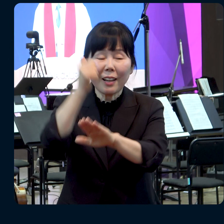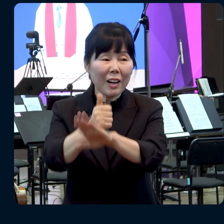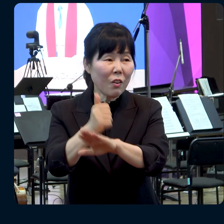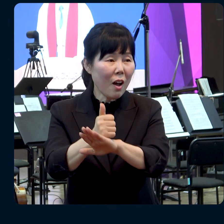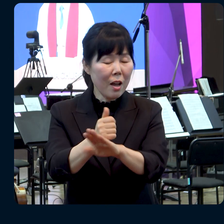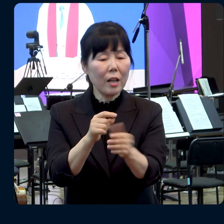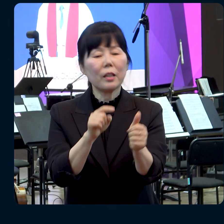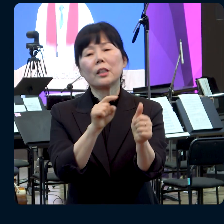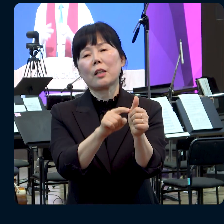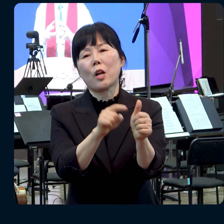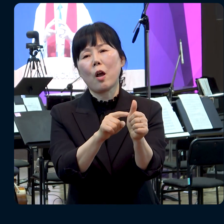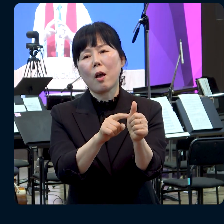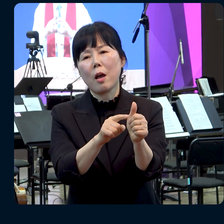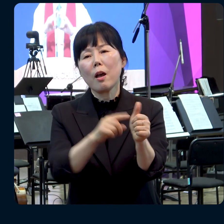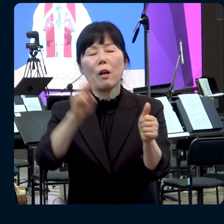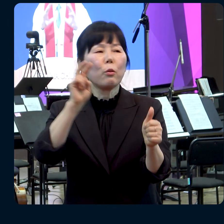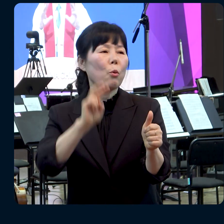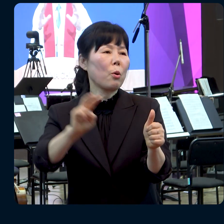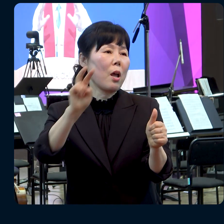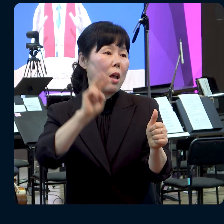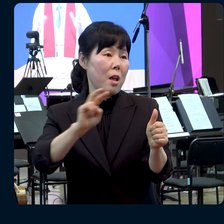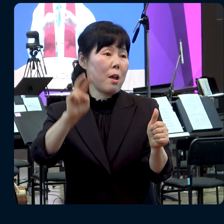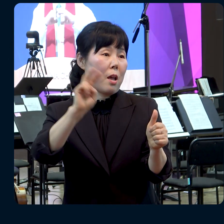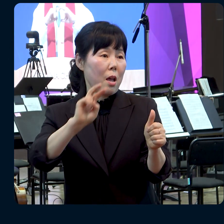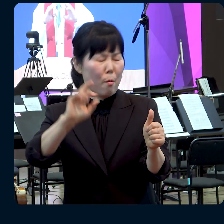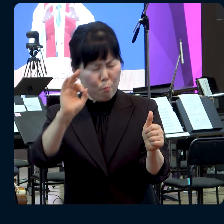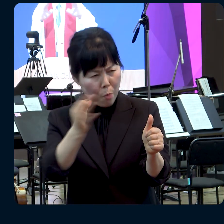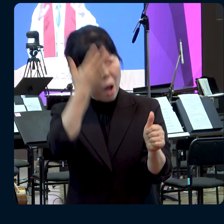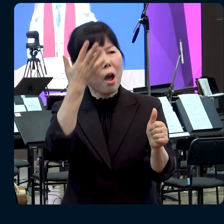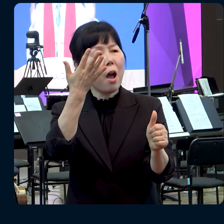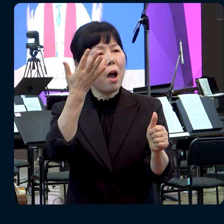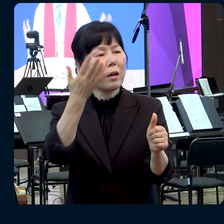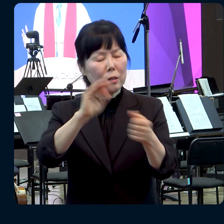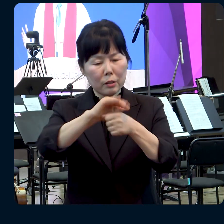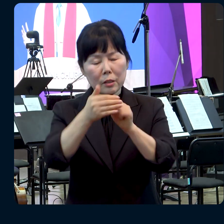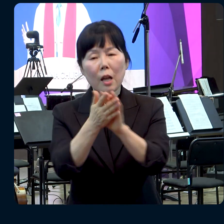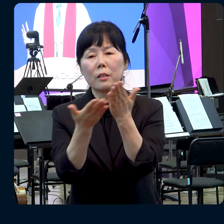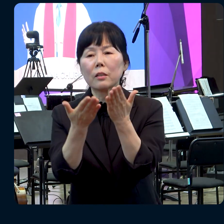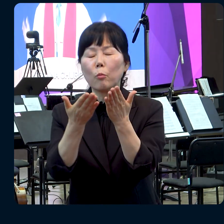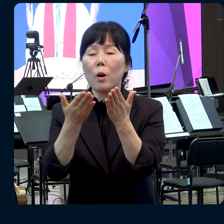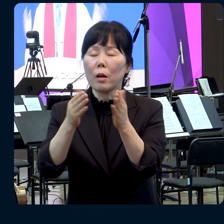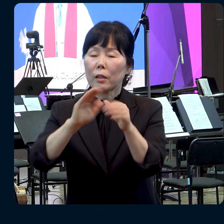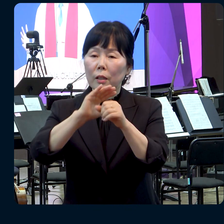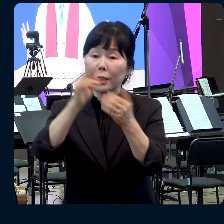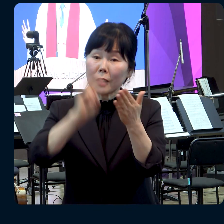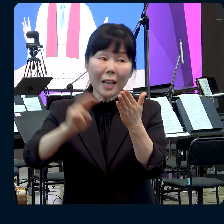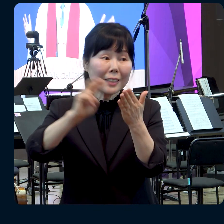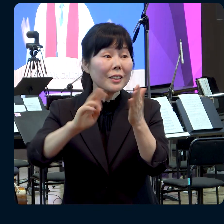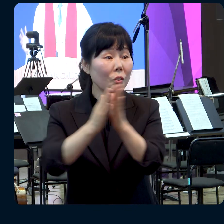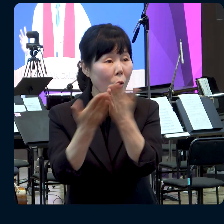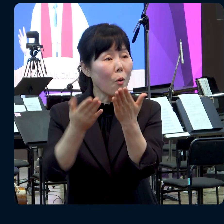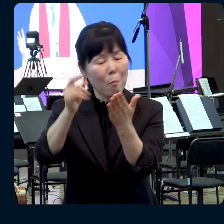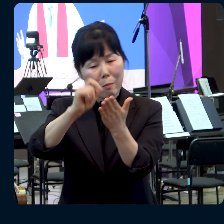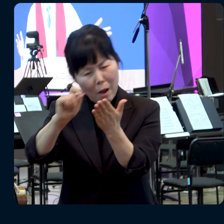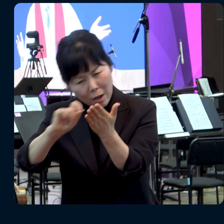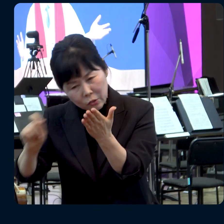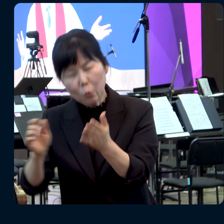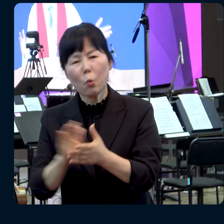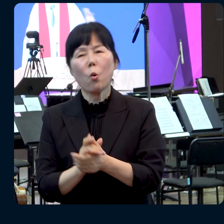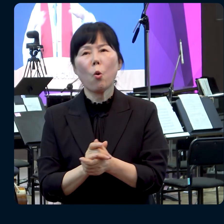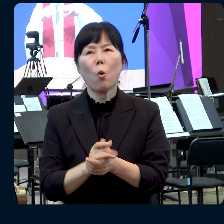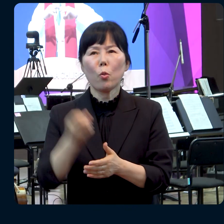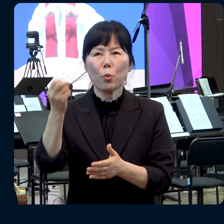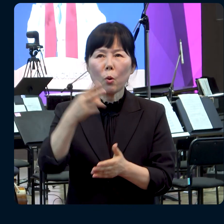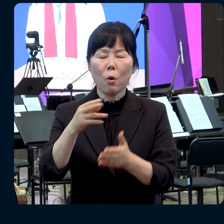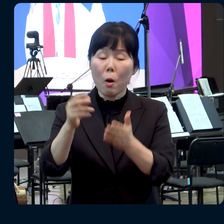재능을 가지고 많은 찬송가와 성가곡을 만들었어요. 뿐만 아니라 그는 삶을 어떻게 살았느냐,